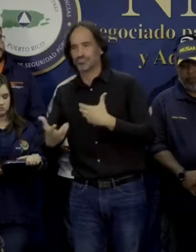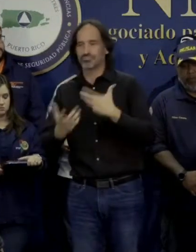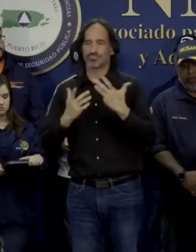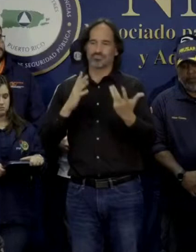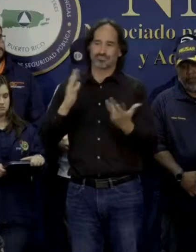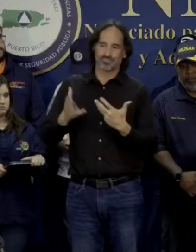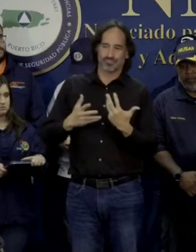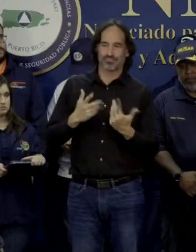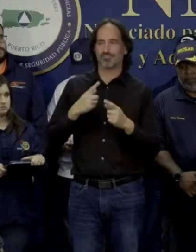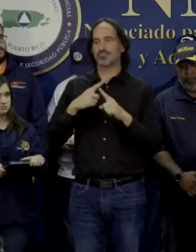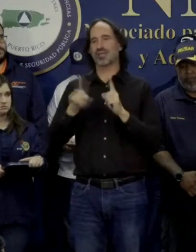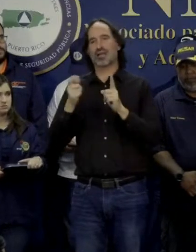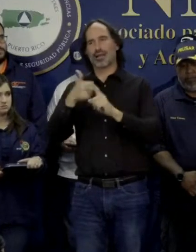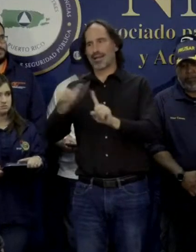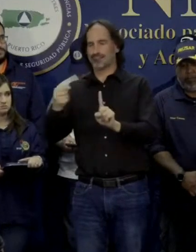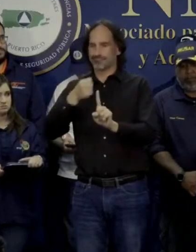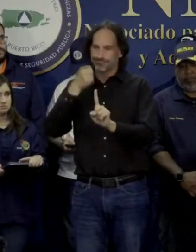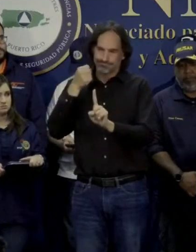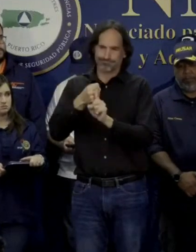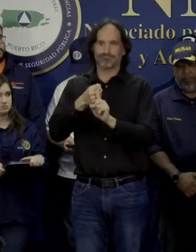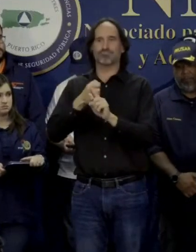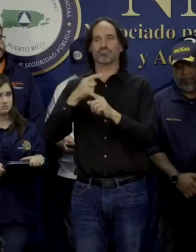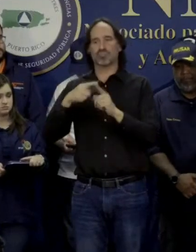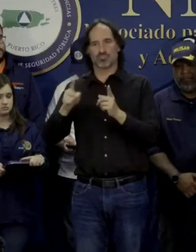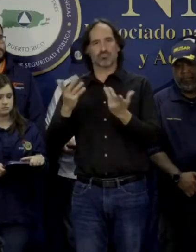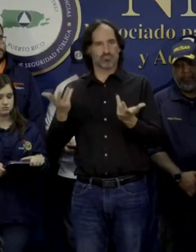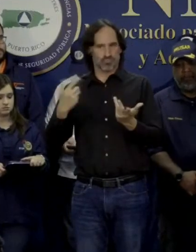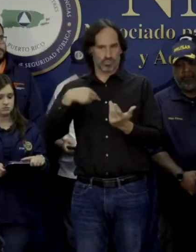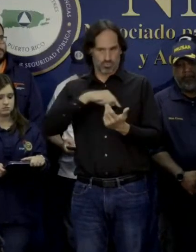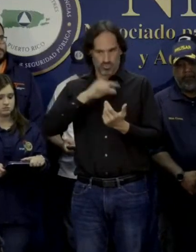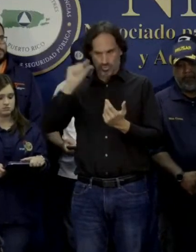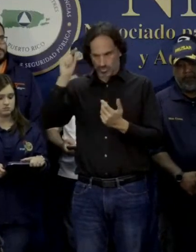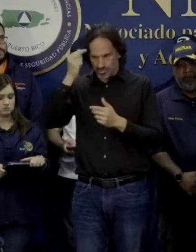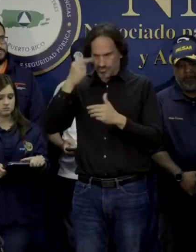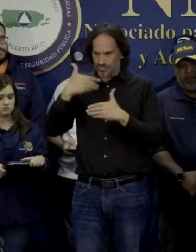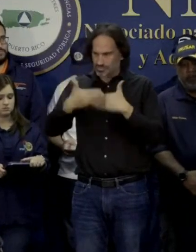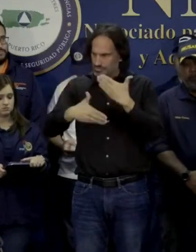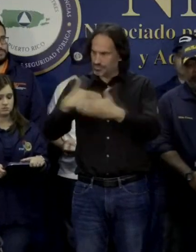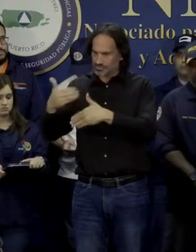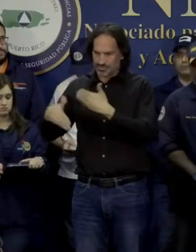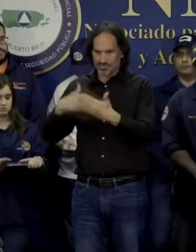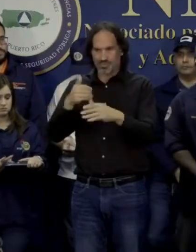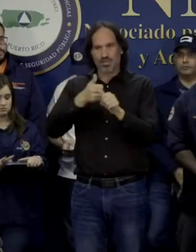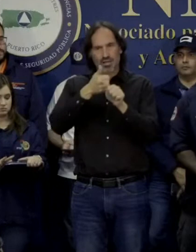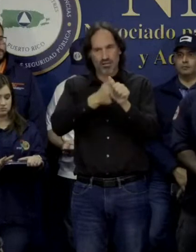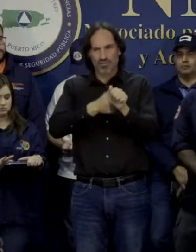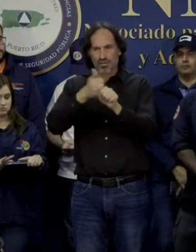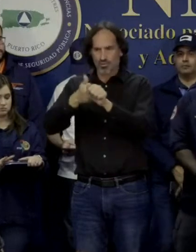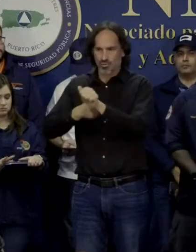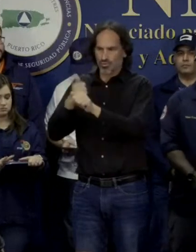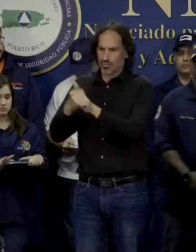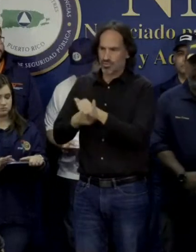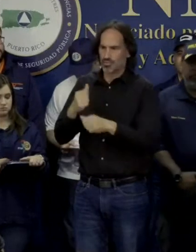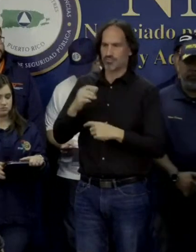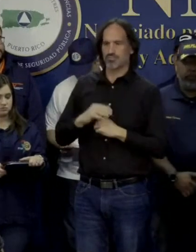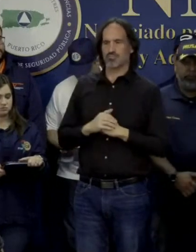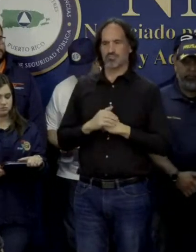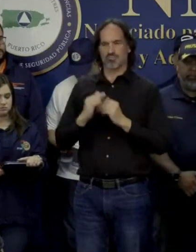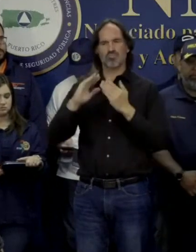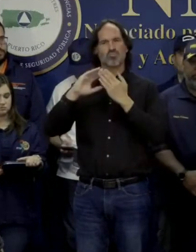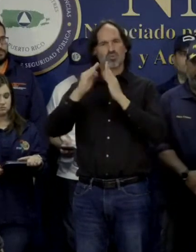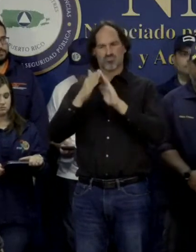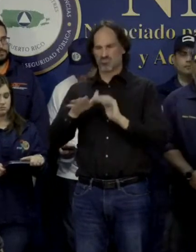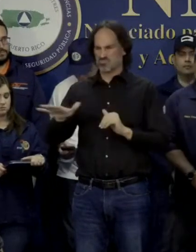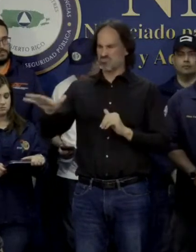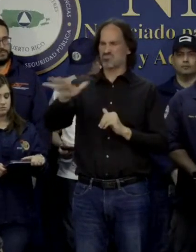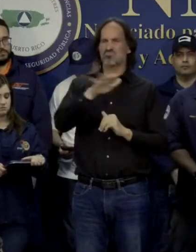a todo el andamiaje, o sea, desde Nino a aquí hay personal asignado para cada municipio. Y todos los alcaldes y alcaldesas tienen mi